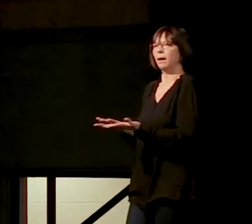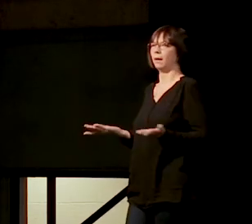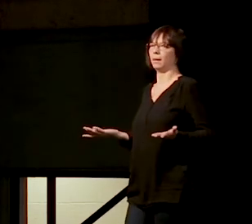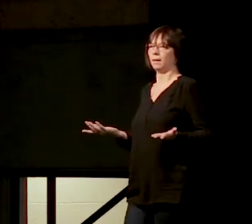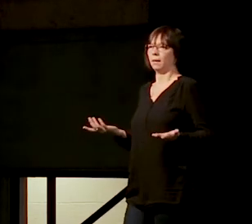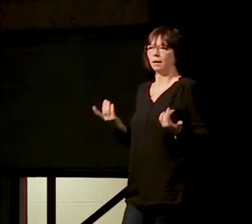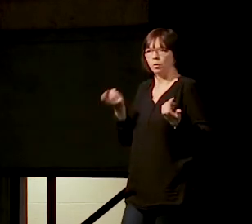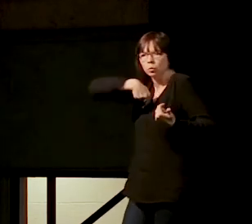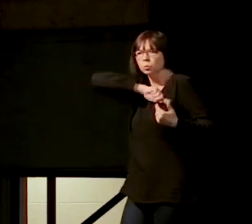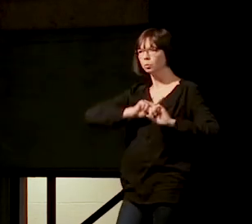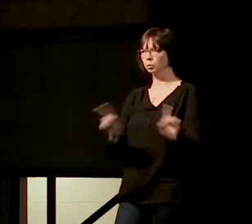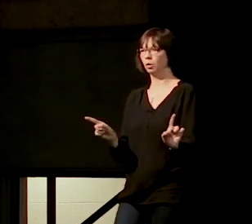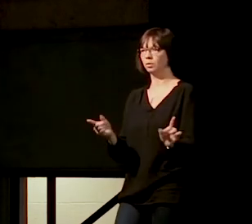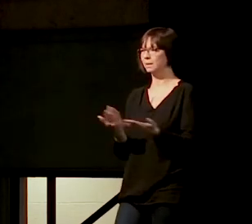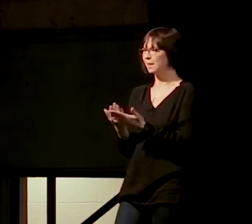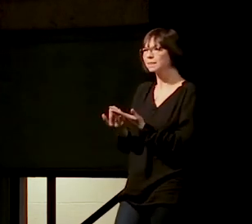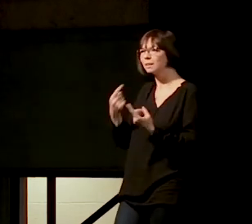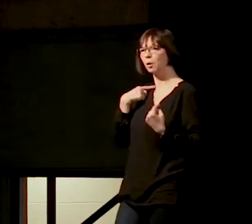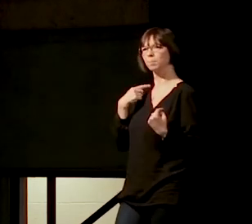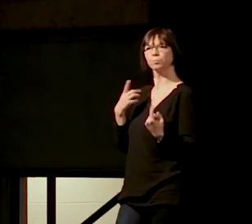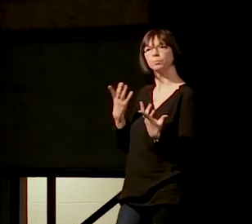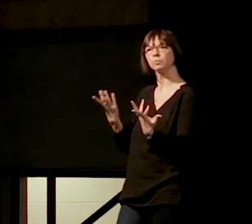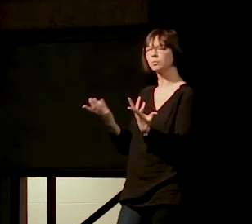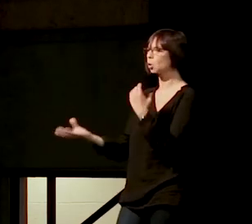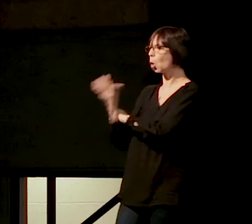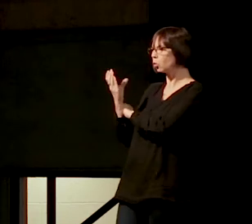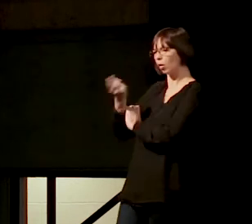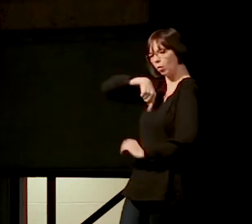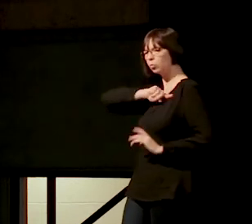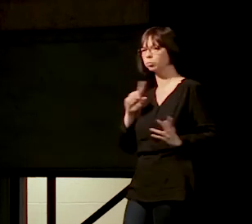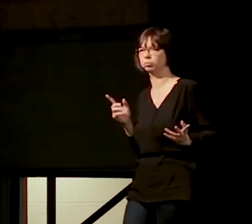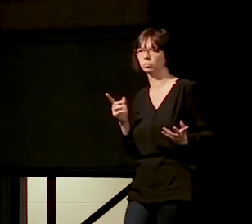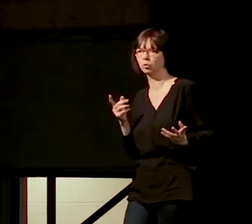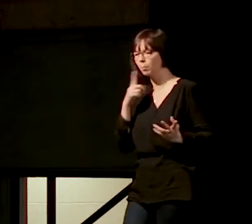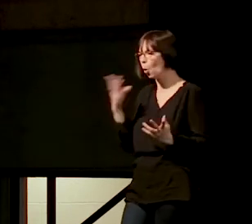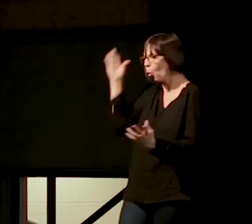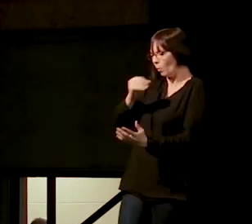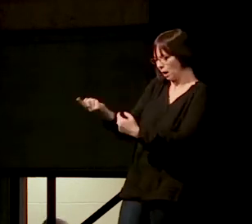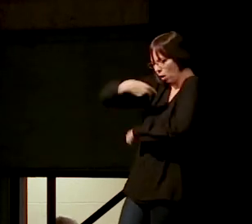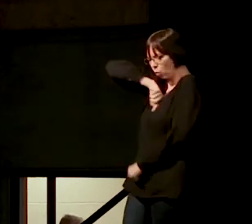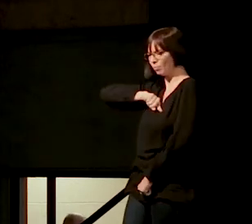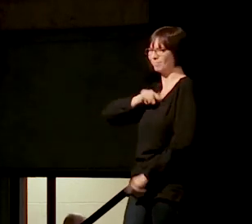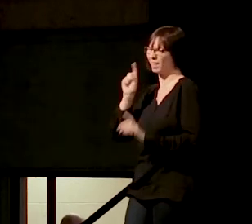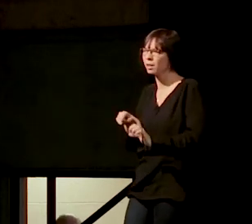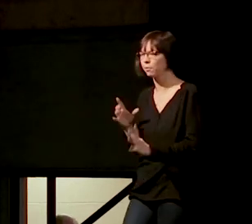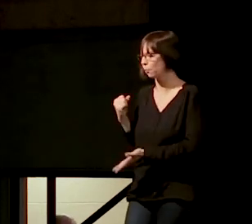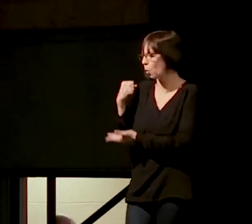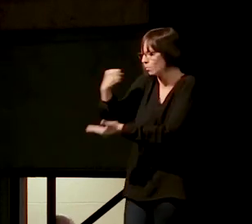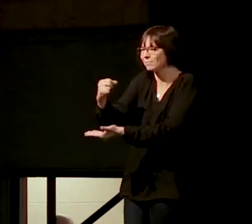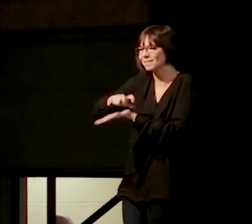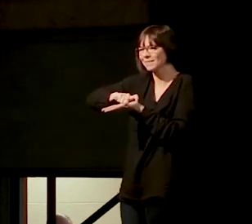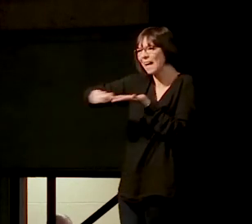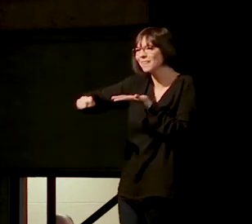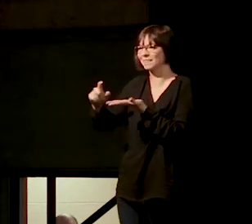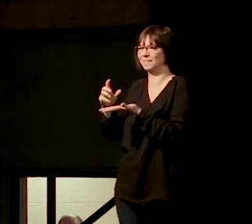pas nous, c'est une négation de ce que nous sommes ici. Nous voulons que quelque chose soit laissé, une